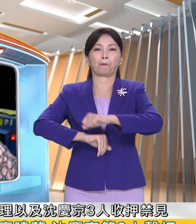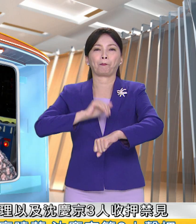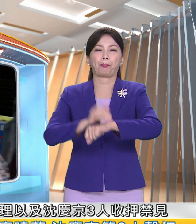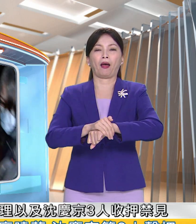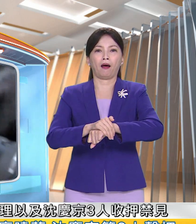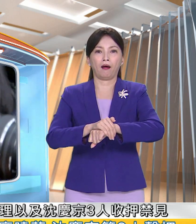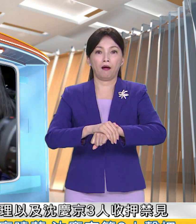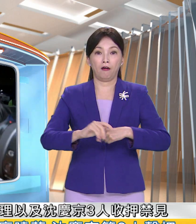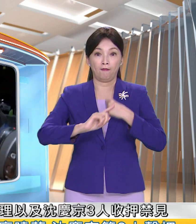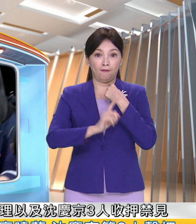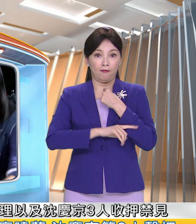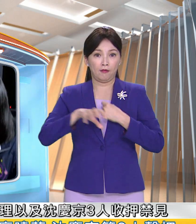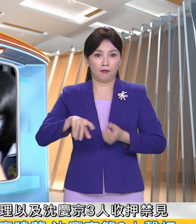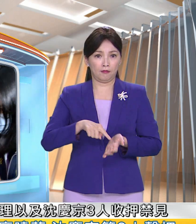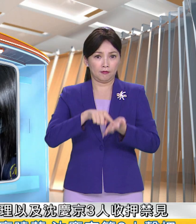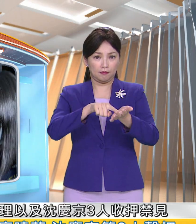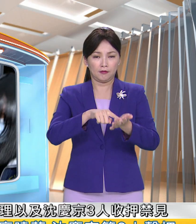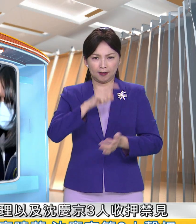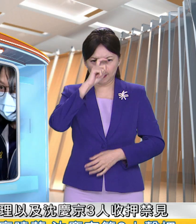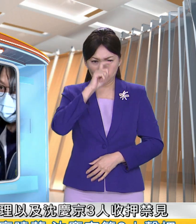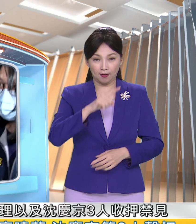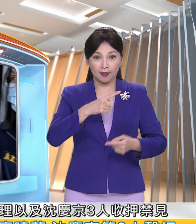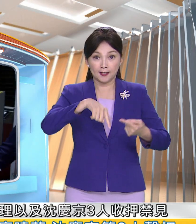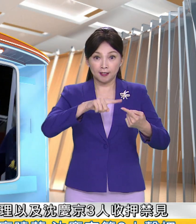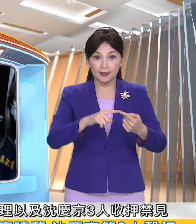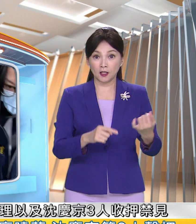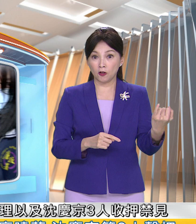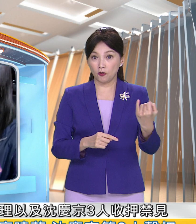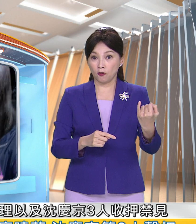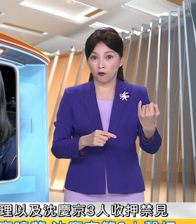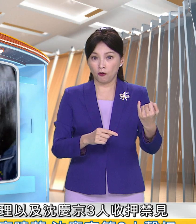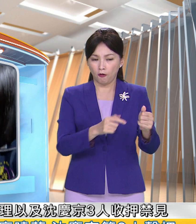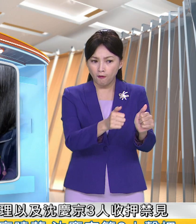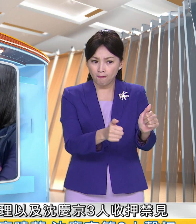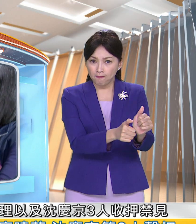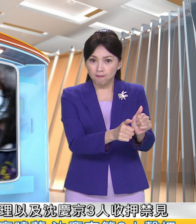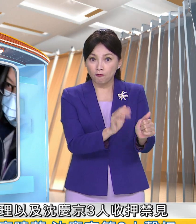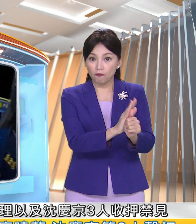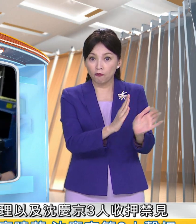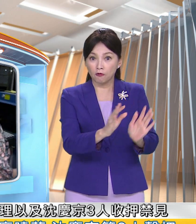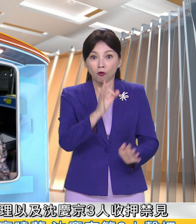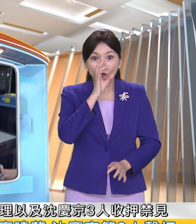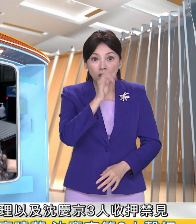姓助理以及沈庆金3人收押禁见。